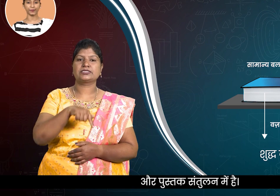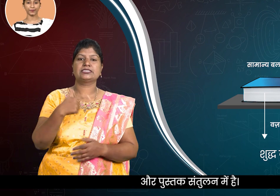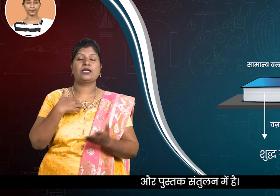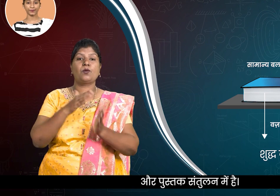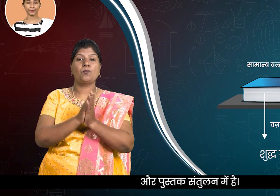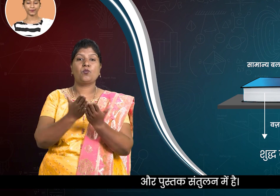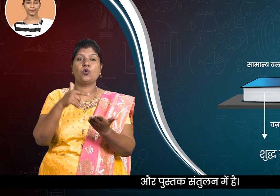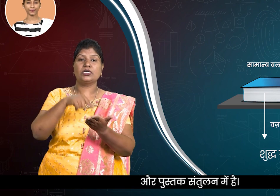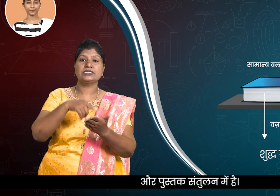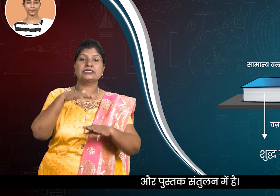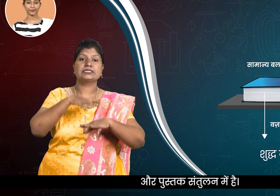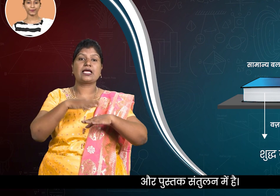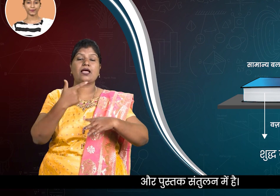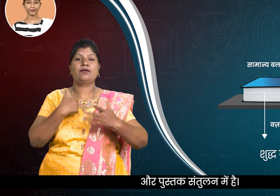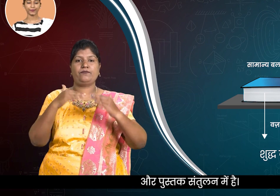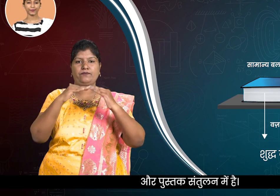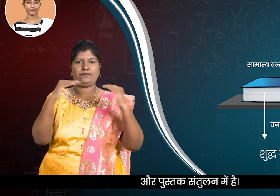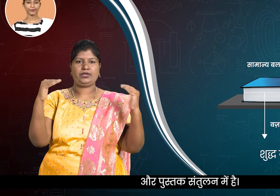है।